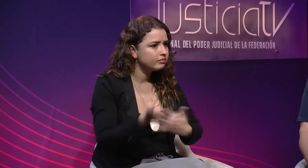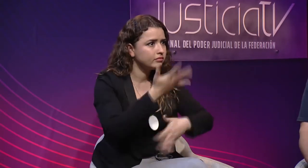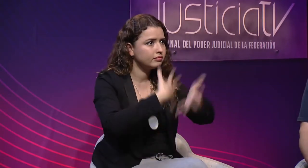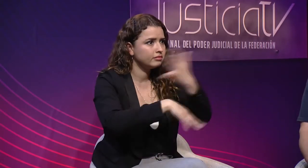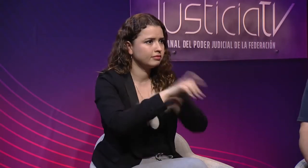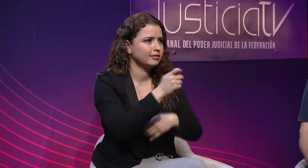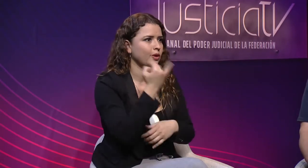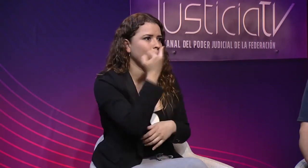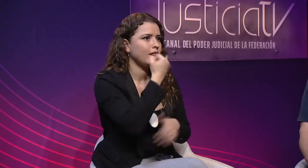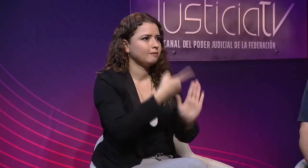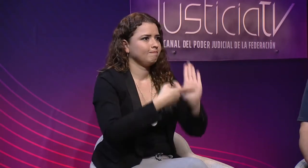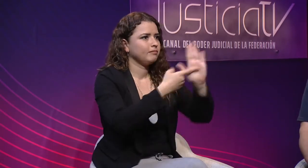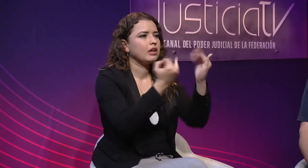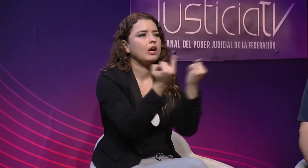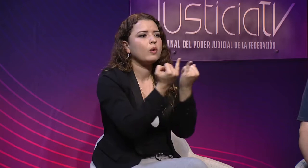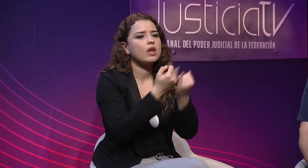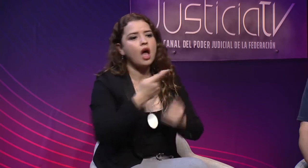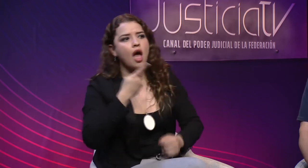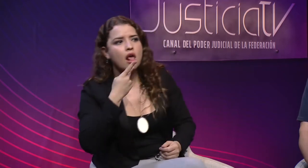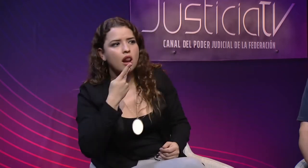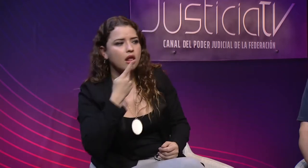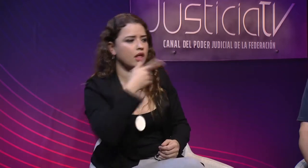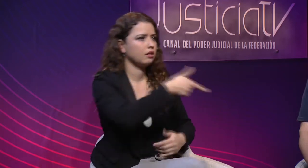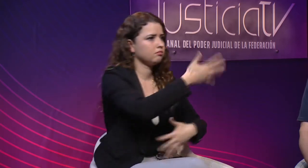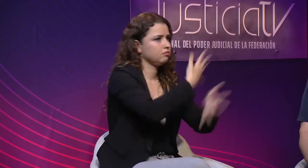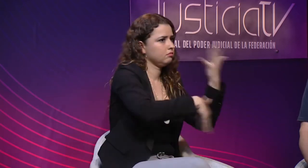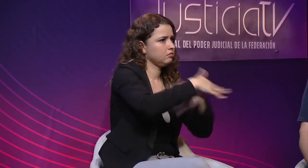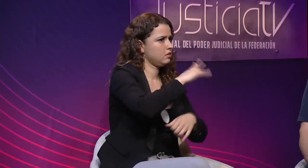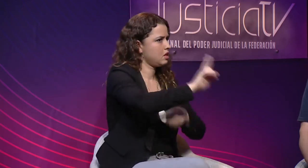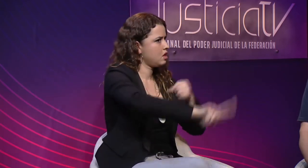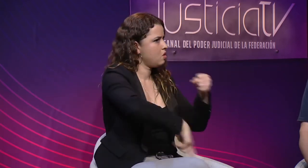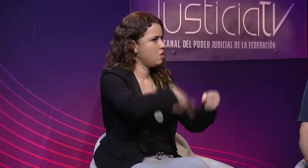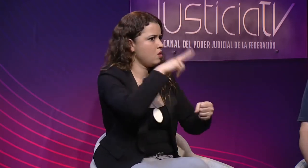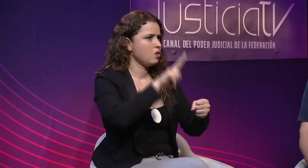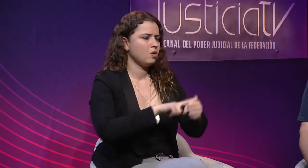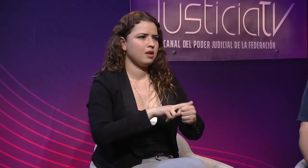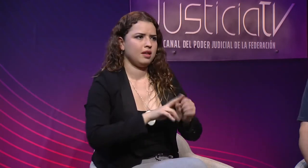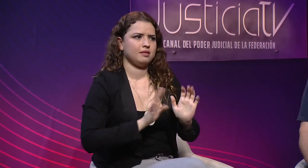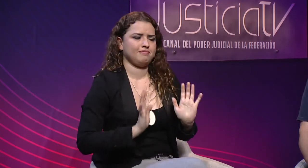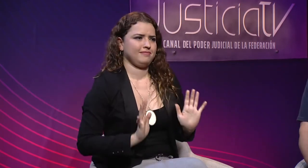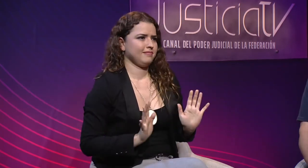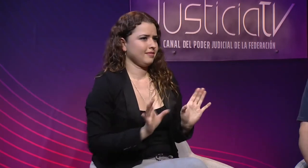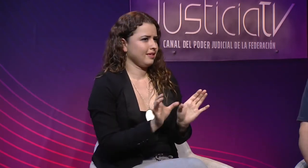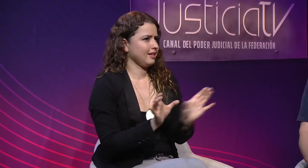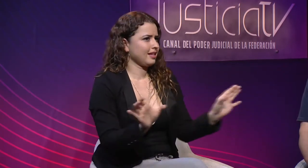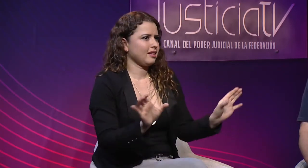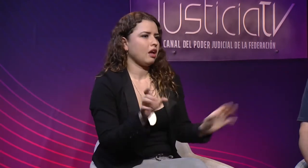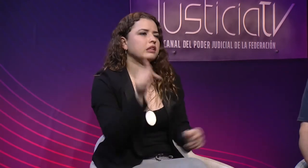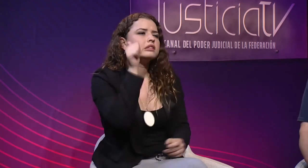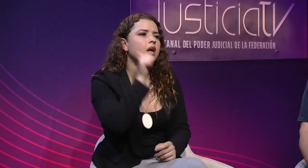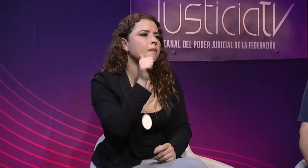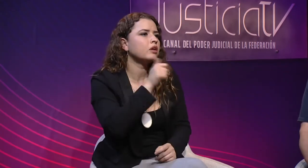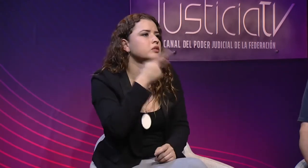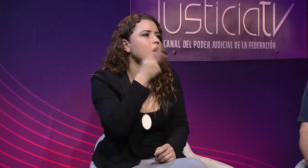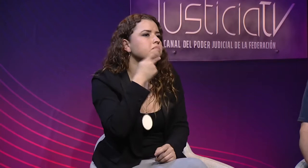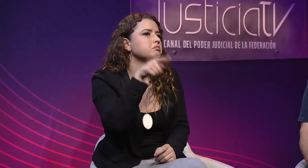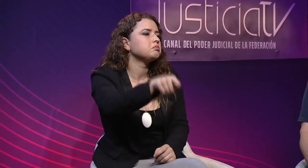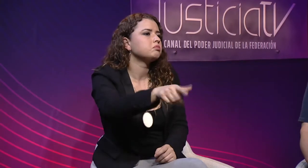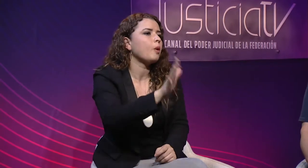En los sordos se enfrentan a oyentes que ni siquiera conocen bien la lengua de señas, ¿no? Y entonces tienen que tener muy